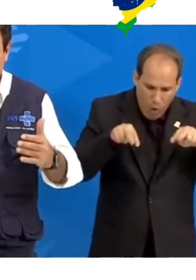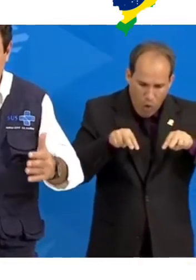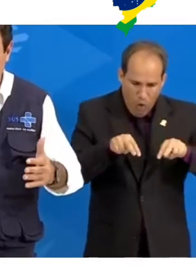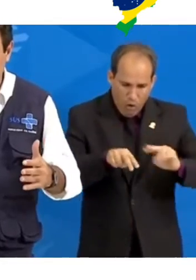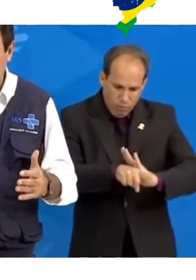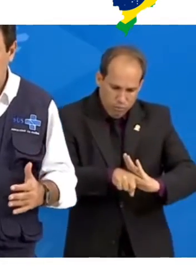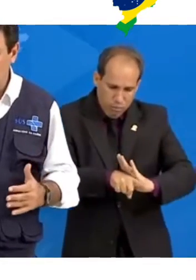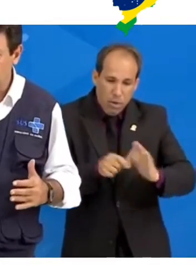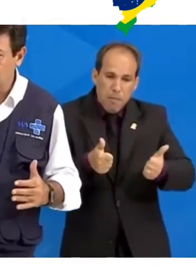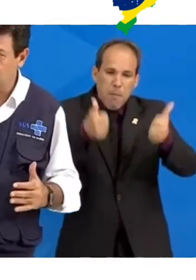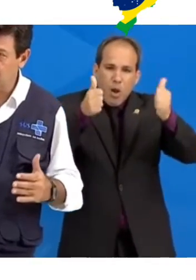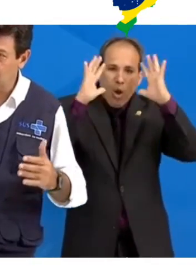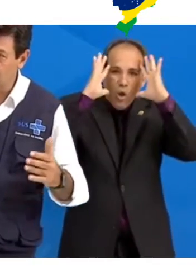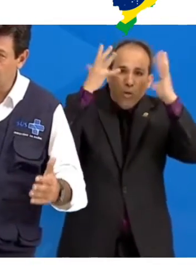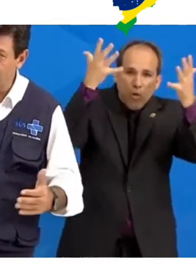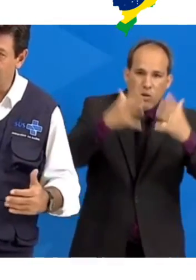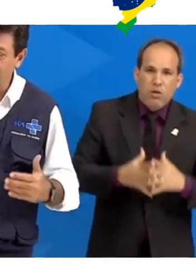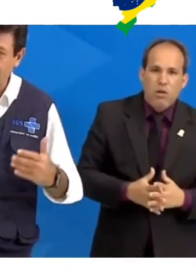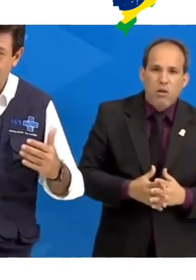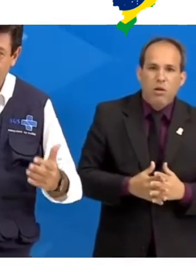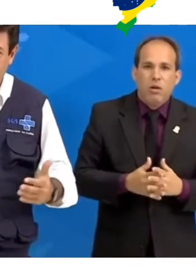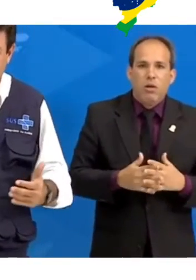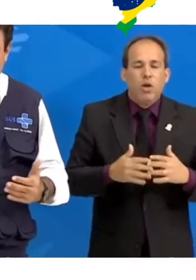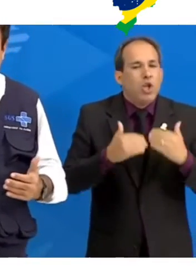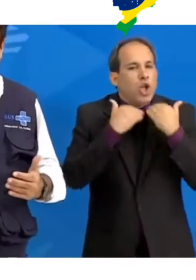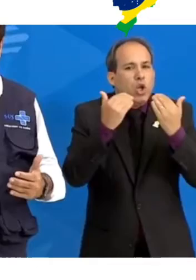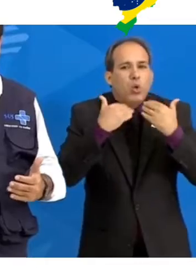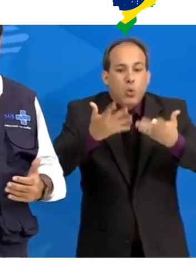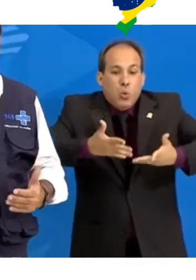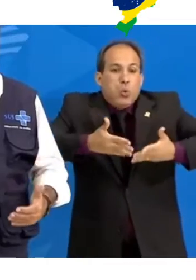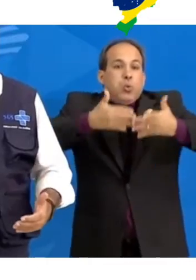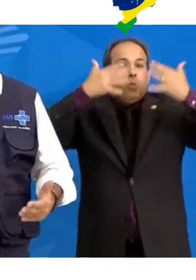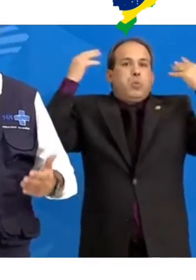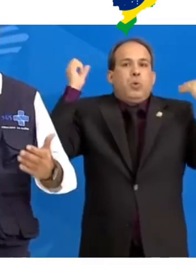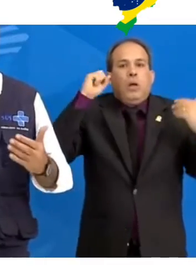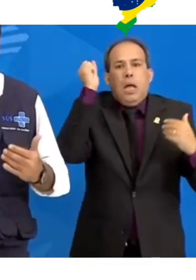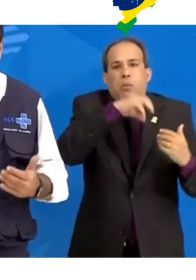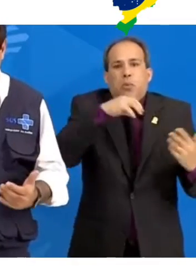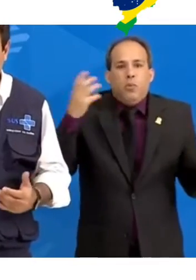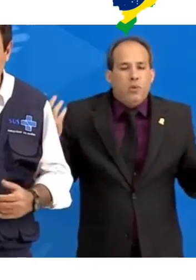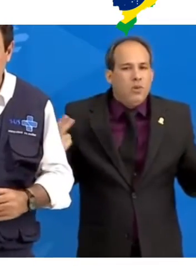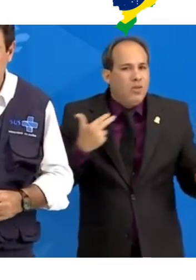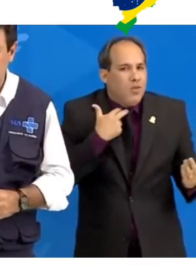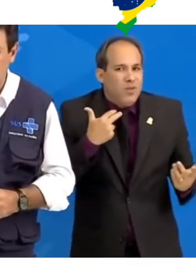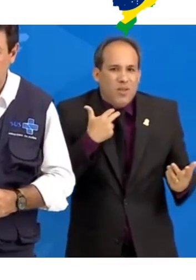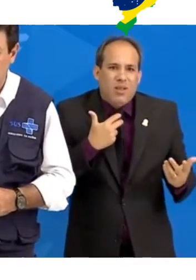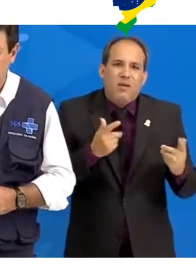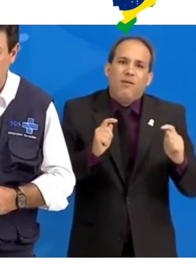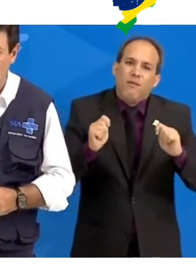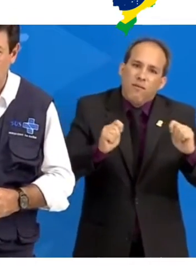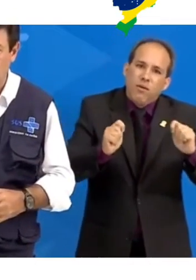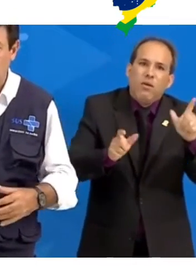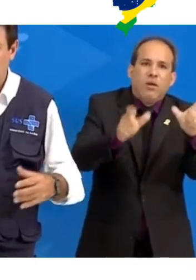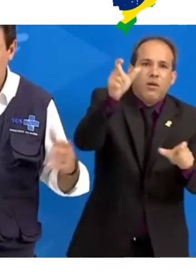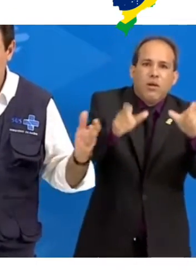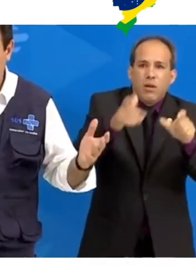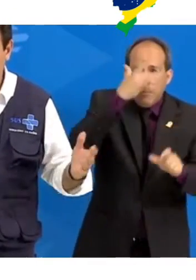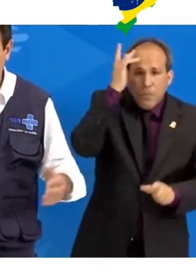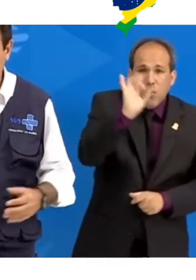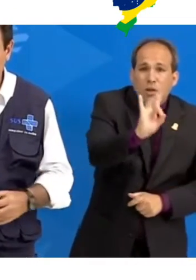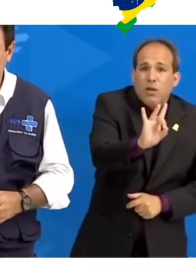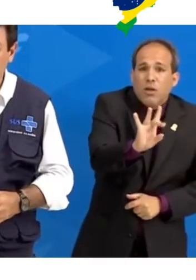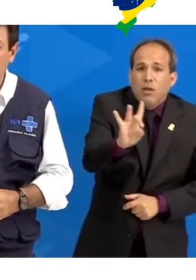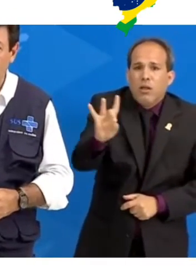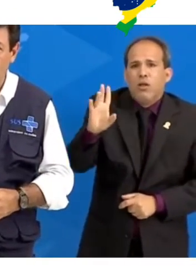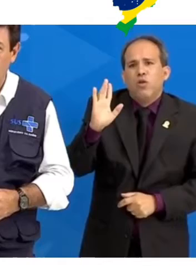melhores medidas. Não adianta ser mais agressivo do que a condição que trouxe o paciente até nós. Isso